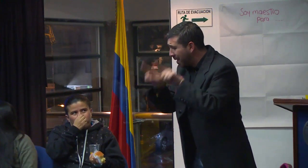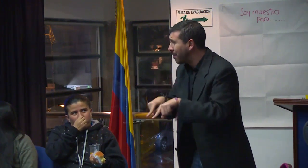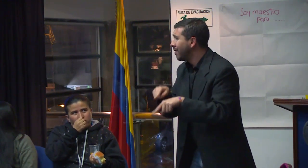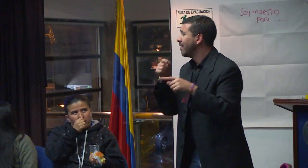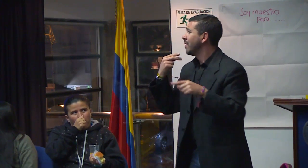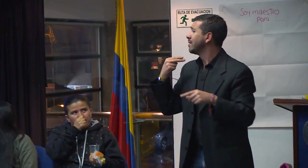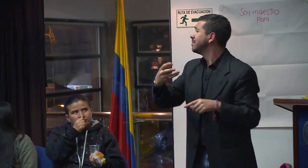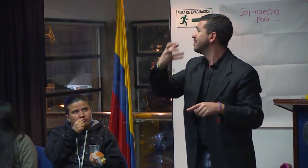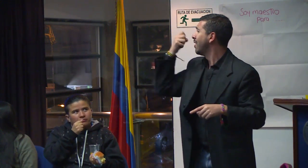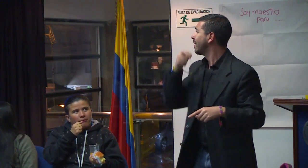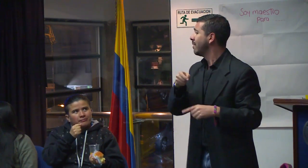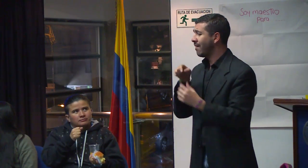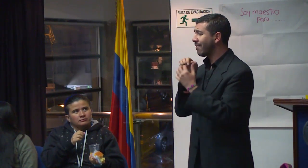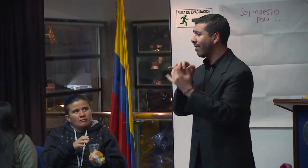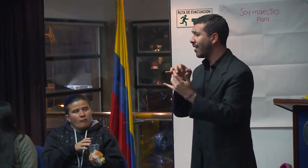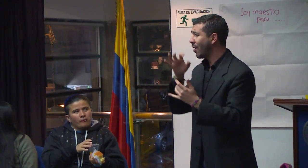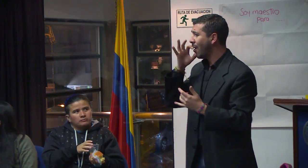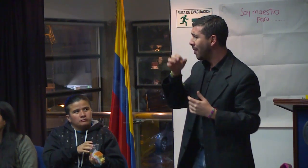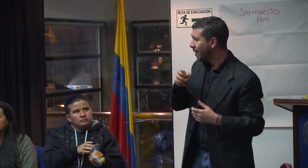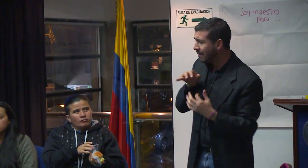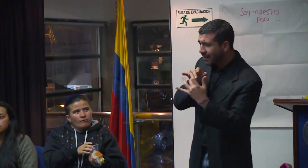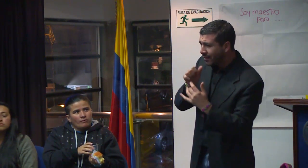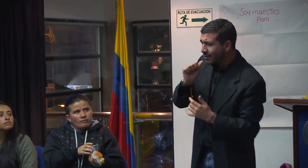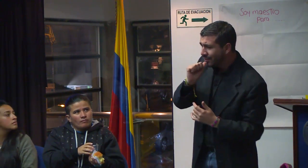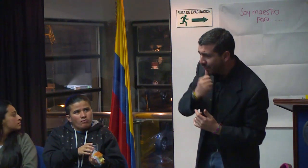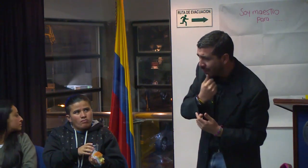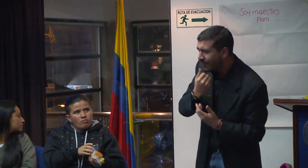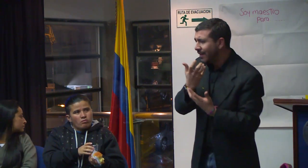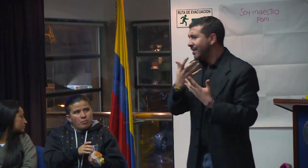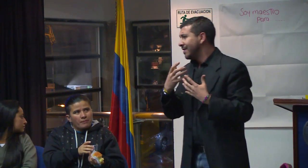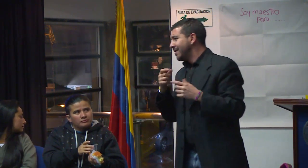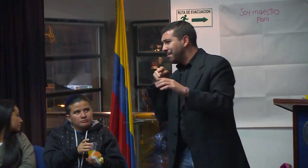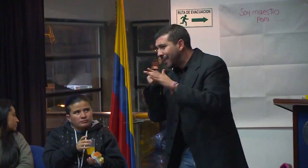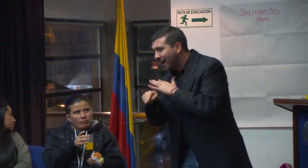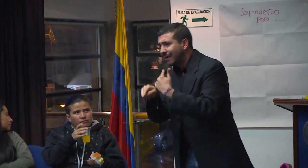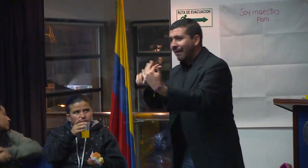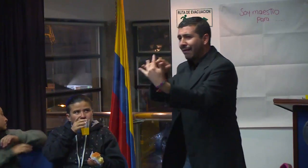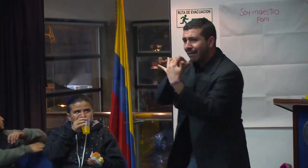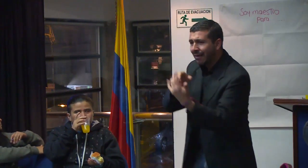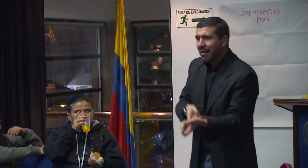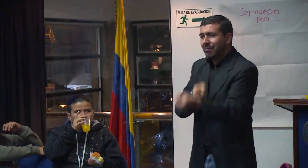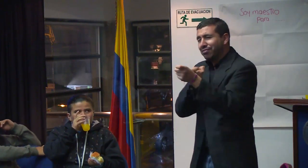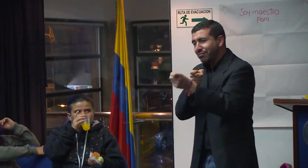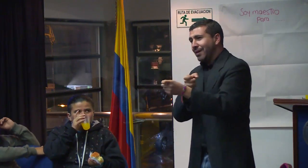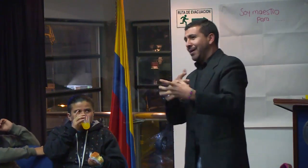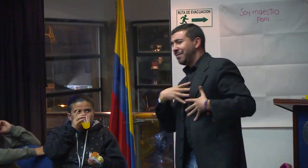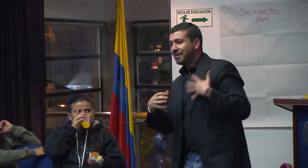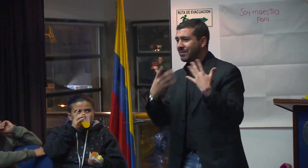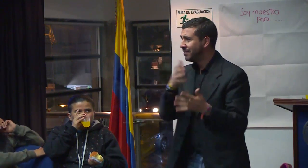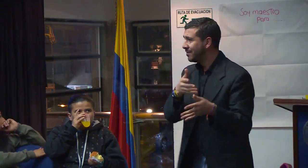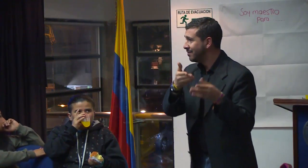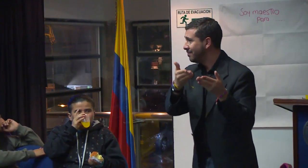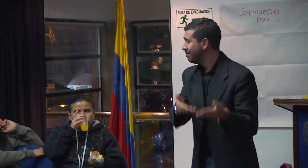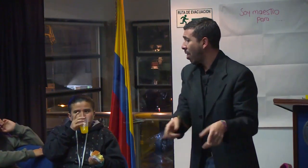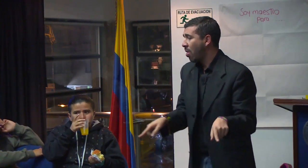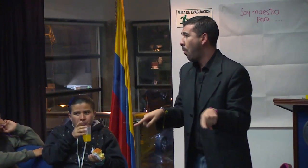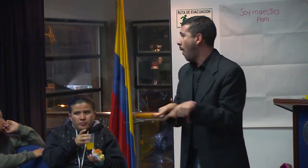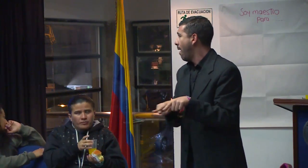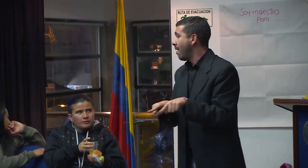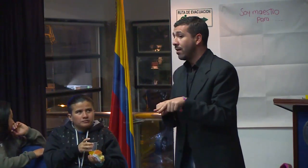¿Sí? También ha vivido unos procesos históricos de sufrimiento frente a la guerra, frente a matanzas, frente